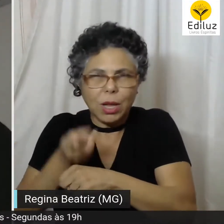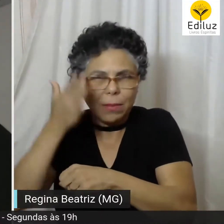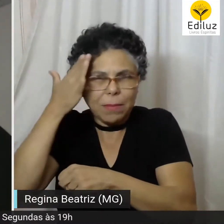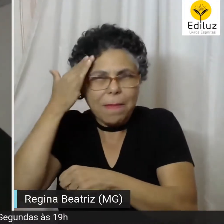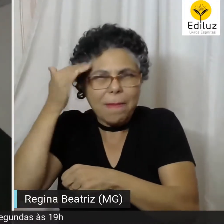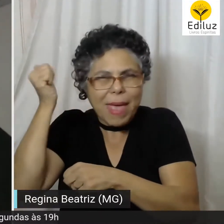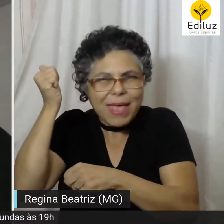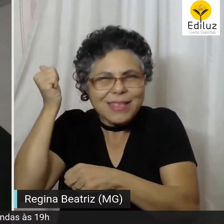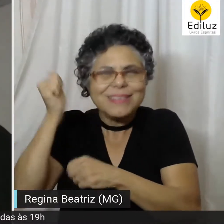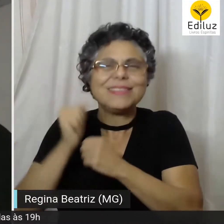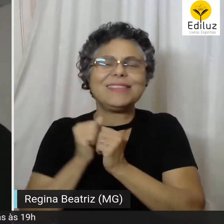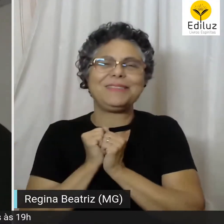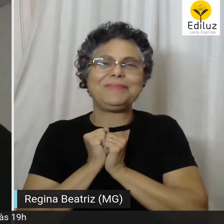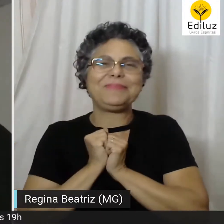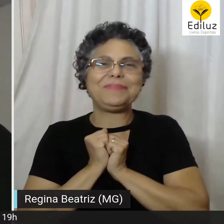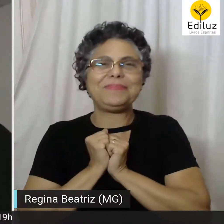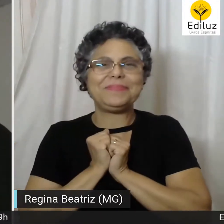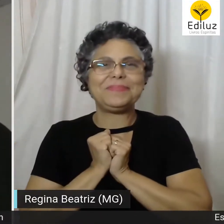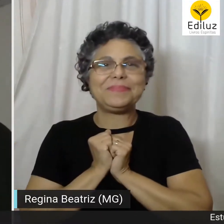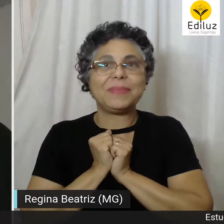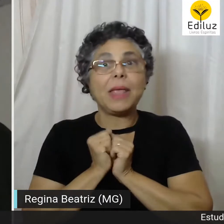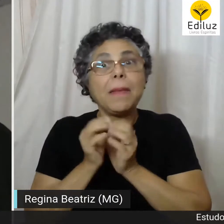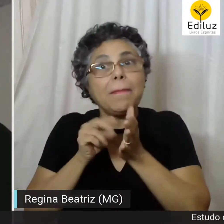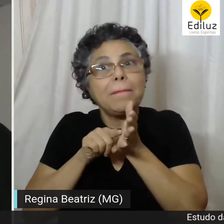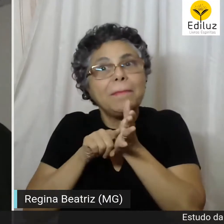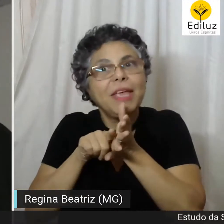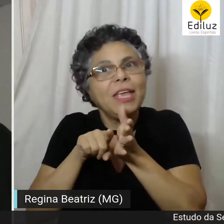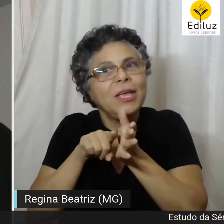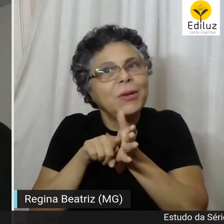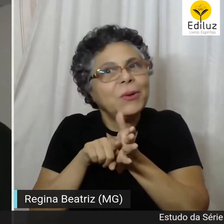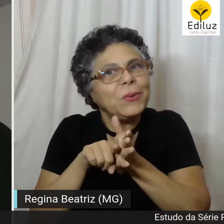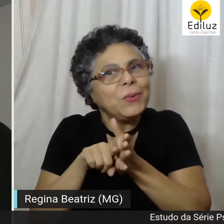mestre e lhe pergunta